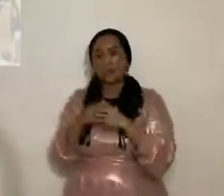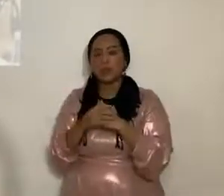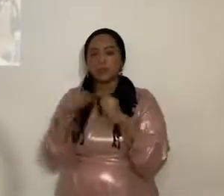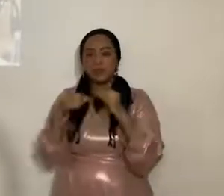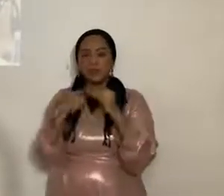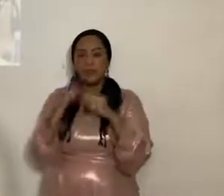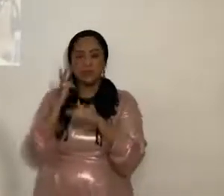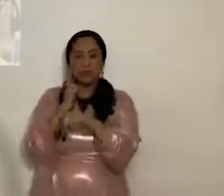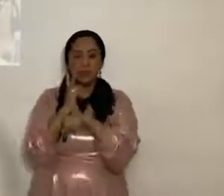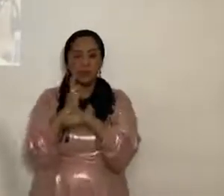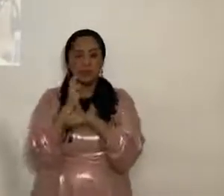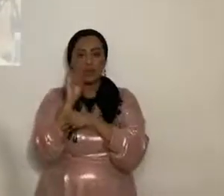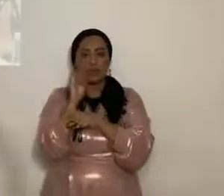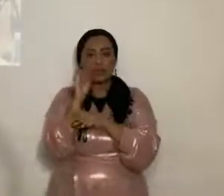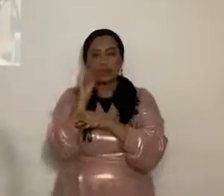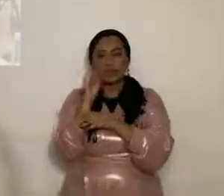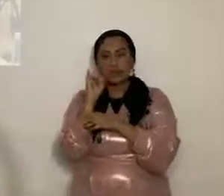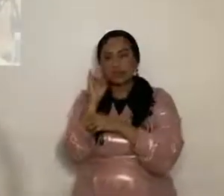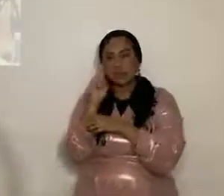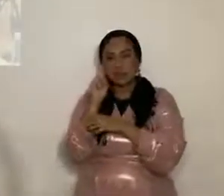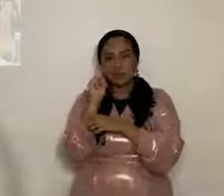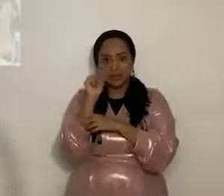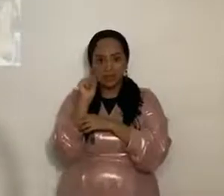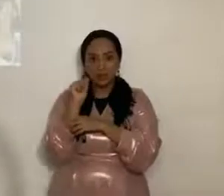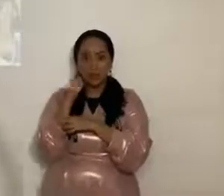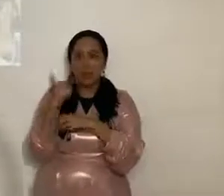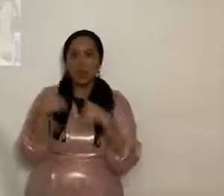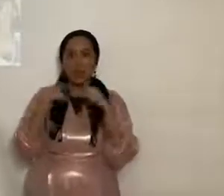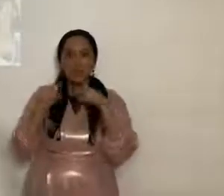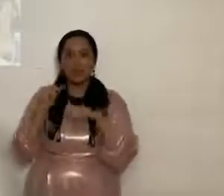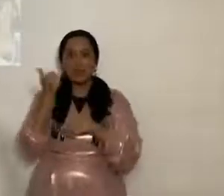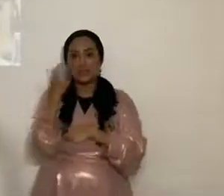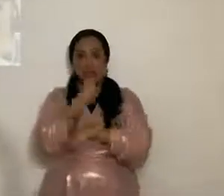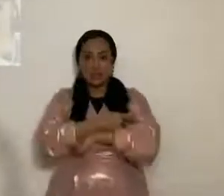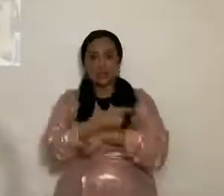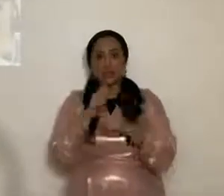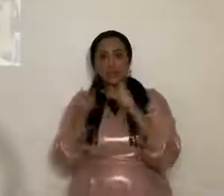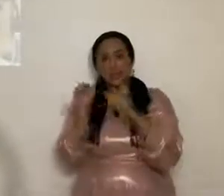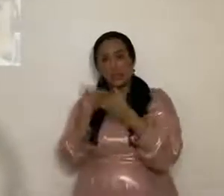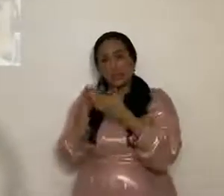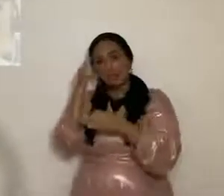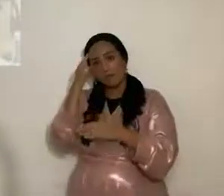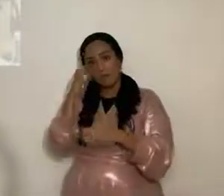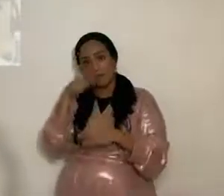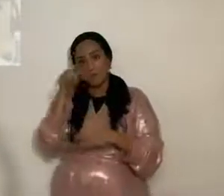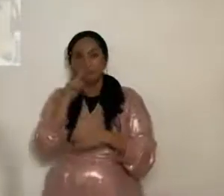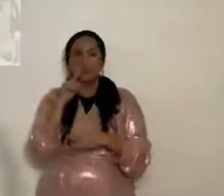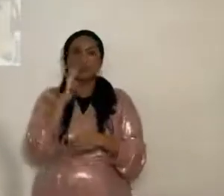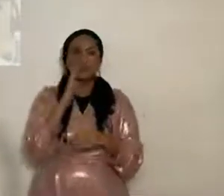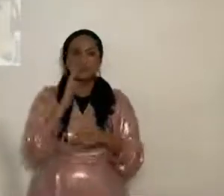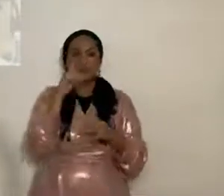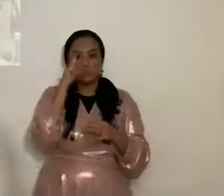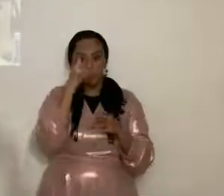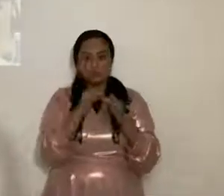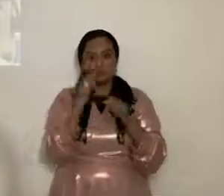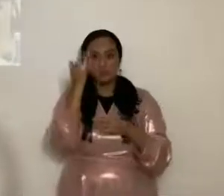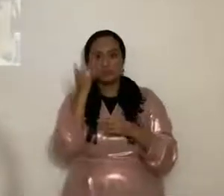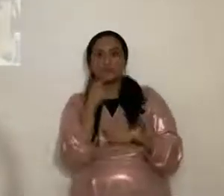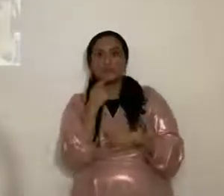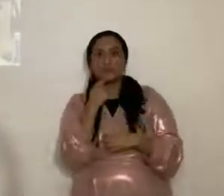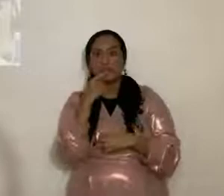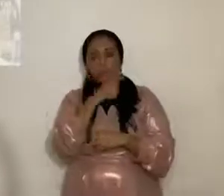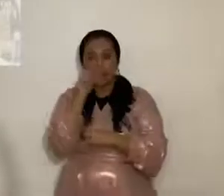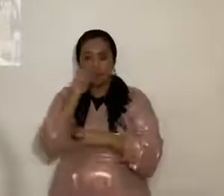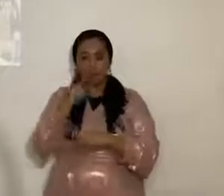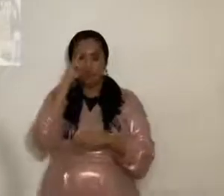la quejilá de Esmirna. Y tendréis tribulación por 10 días. Pero esto es para ti que vas a ser fiel. Porque dice así: